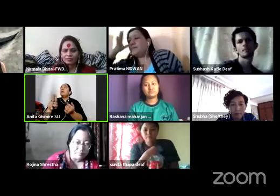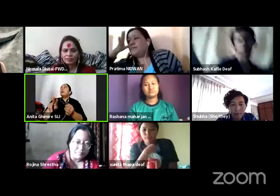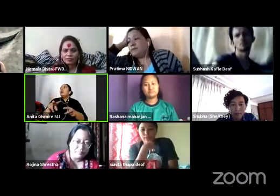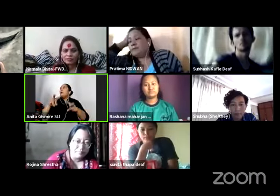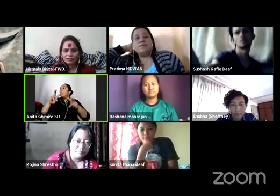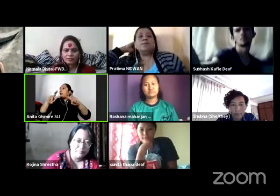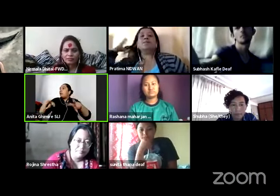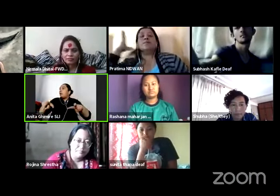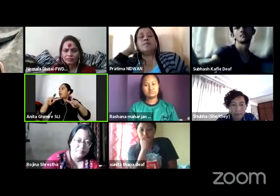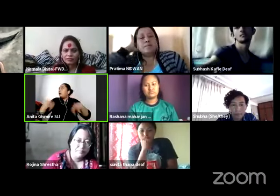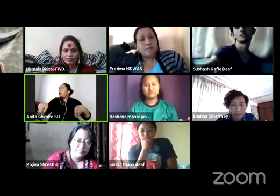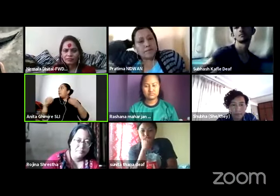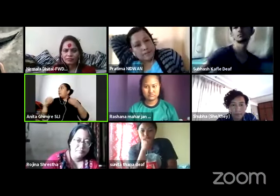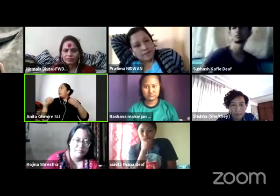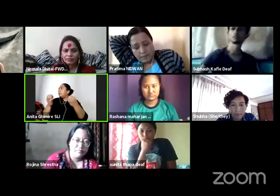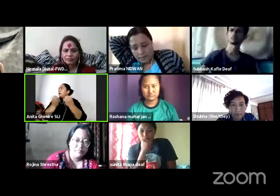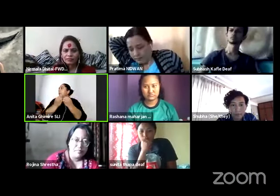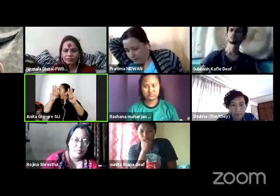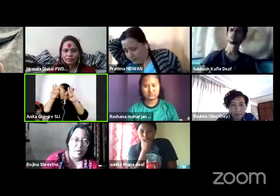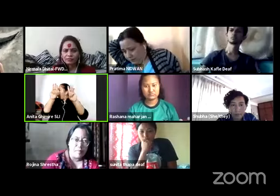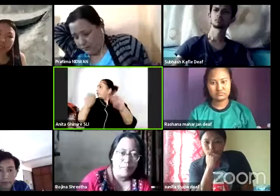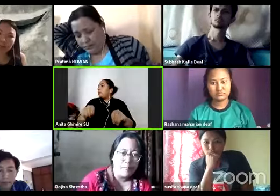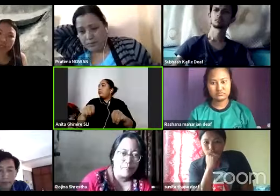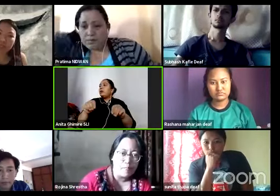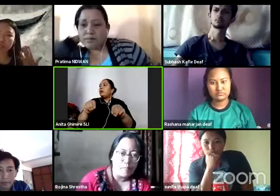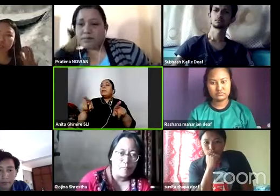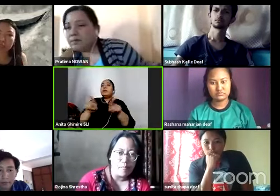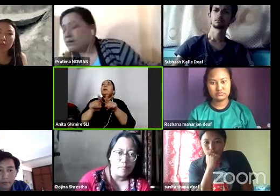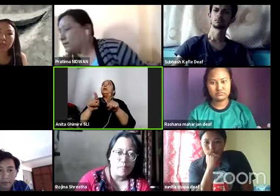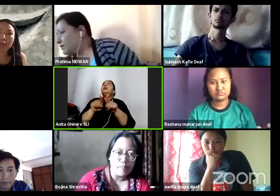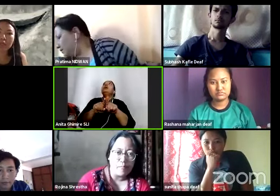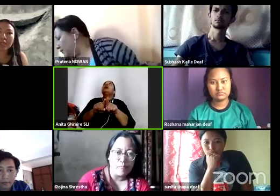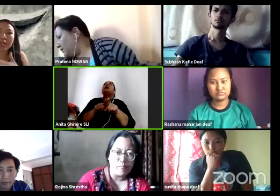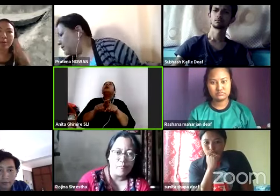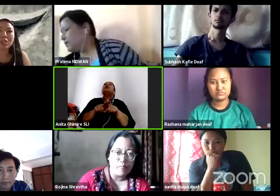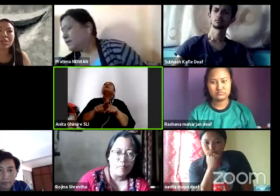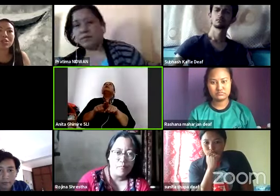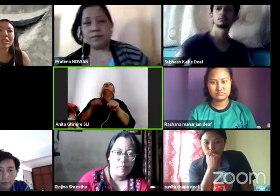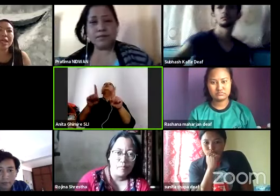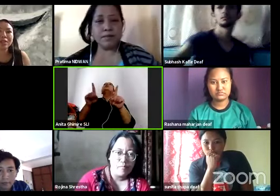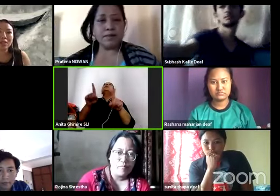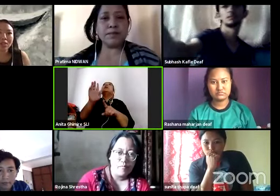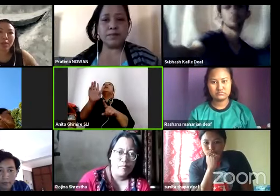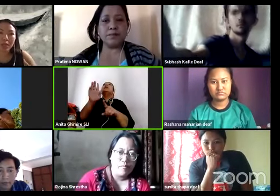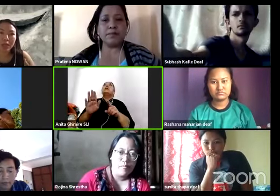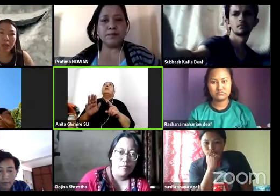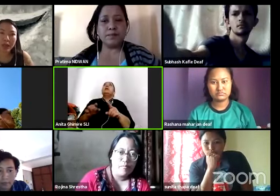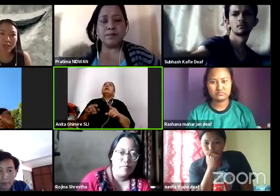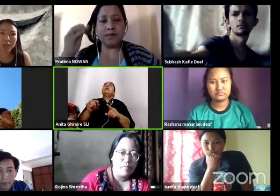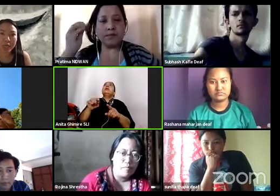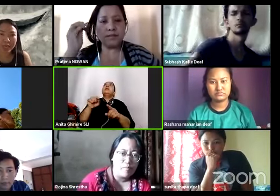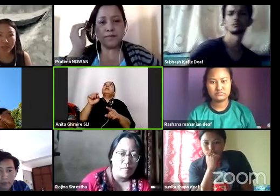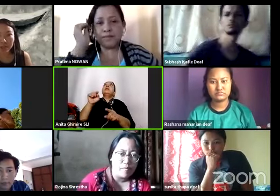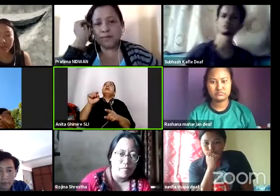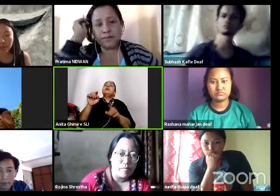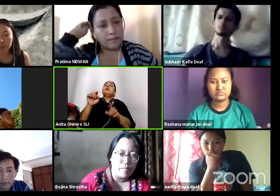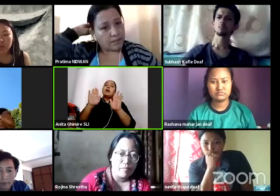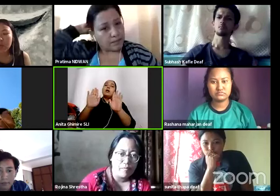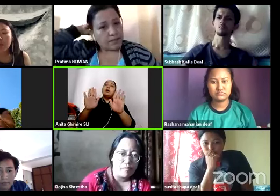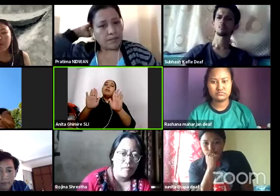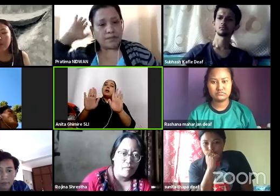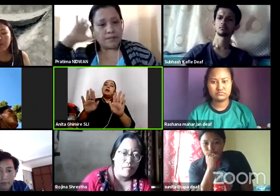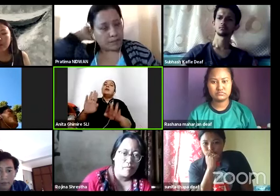प्लस अब हामीले एज रिसर्च गरिरहँदाखेरि यो एकदमै निड पनि छ. थ्याङ्क यू सो मच. अब त्यसलाई पछि कसरी जान सकिन्छ भन्ने कुरामा हामी सहकारी गर्न